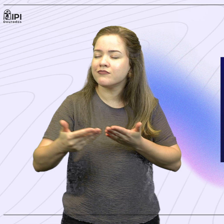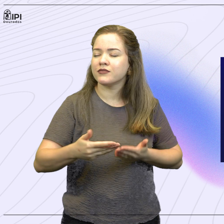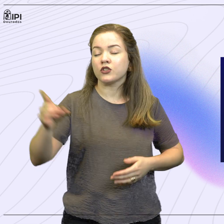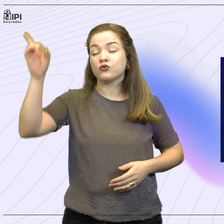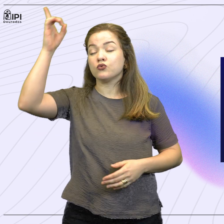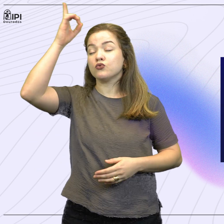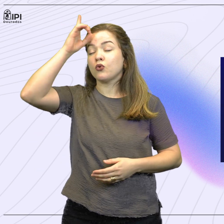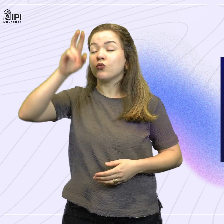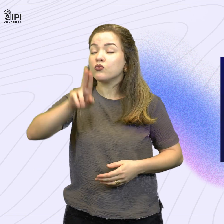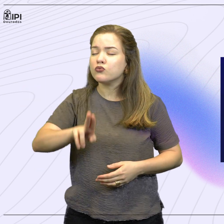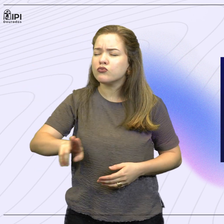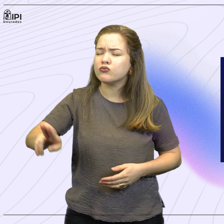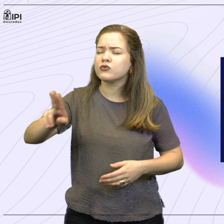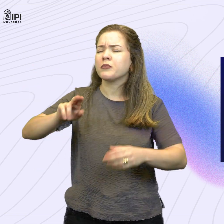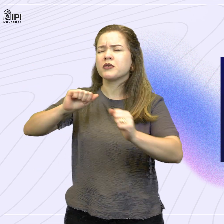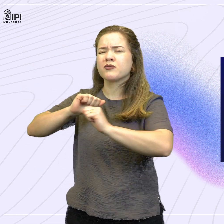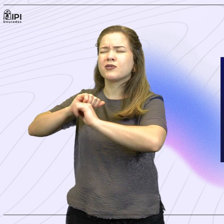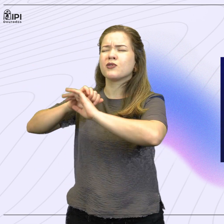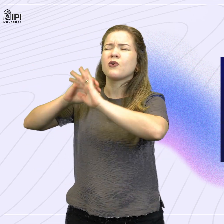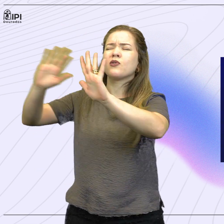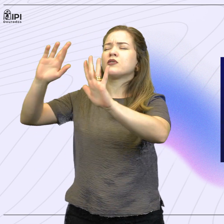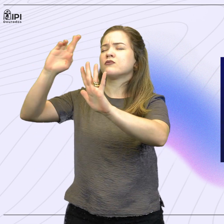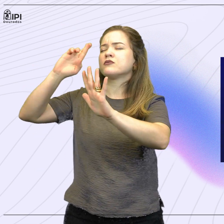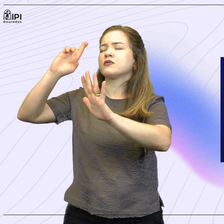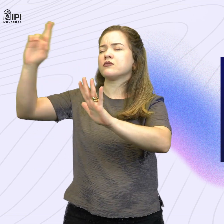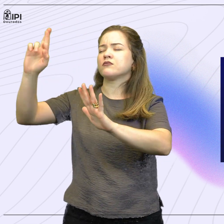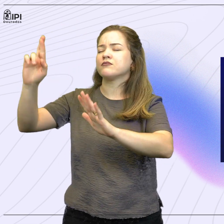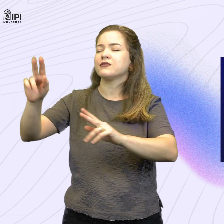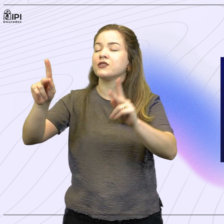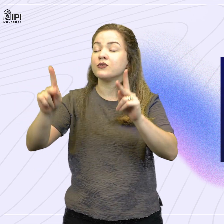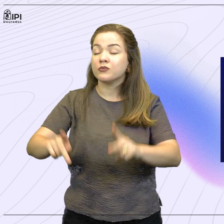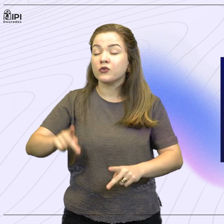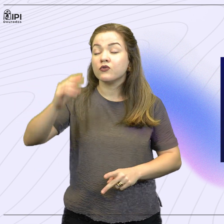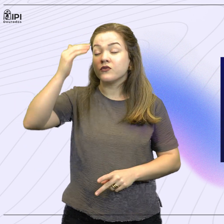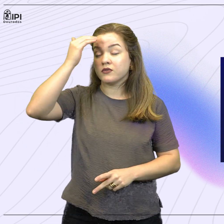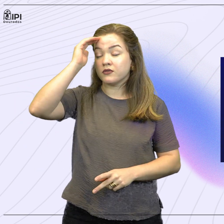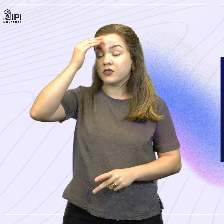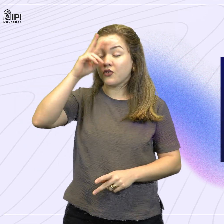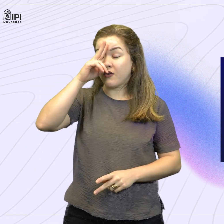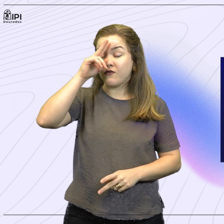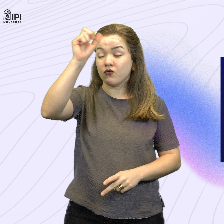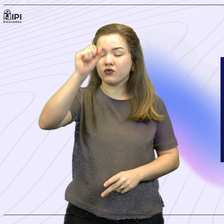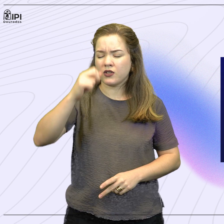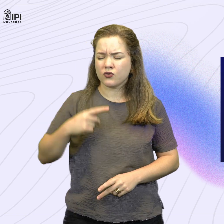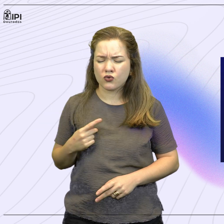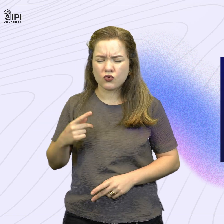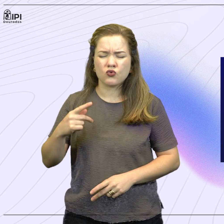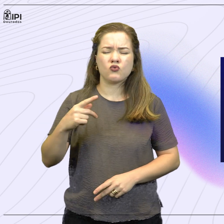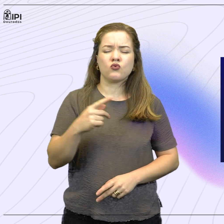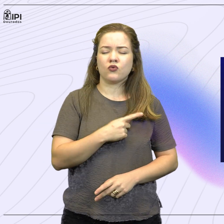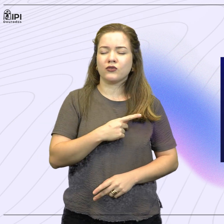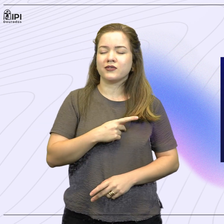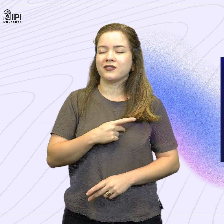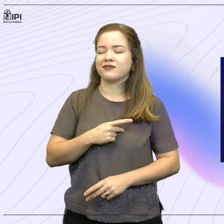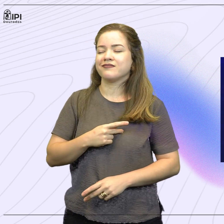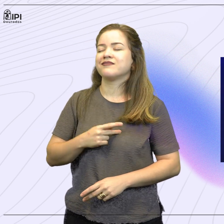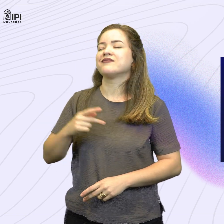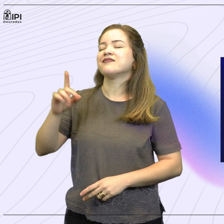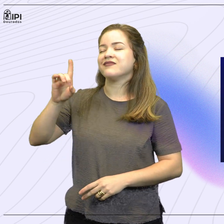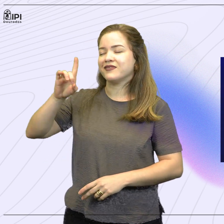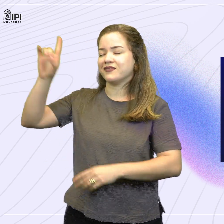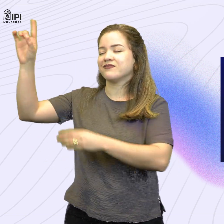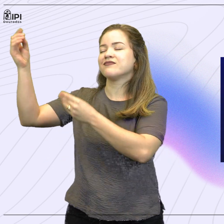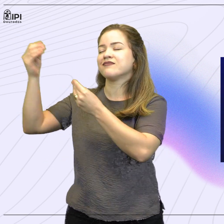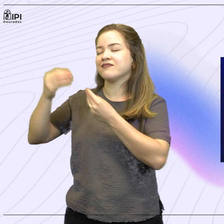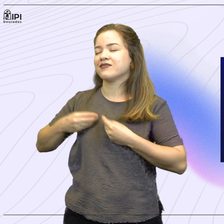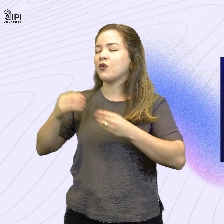e que usa esses dons para a glória do Senhor, e um povo que entende que a sua força, a nossa força, vem sempre de Deus. Nós te